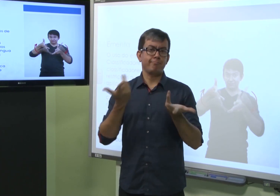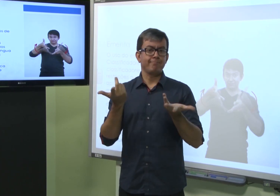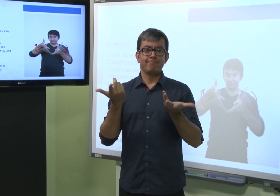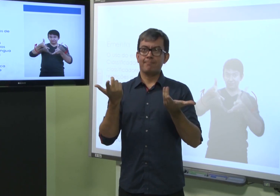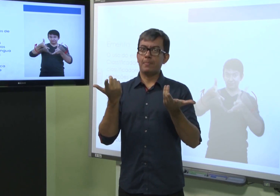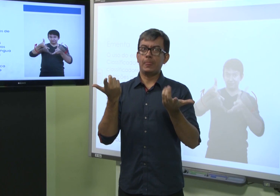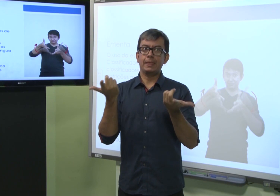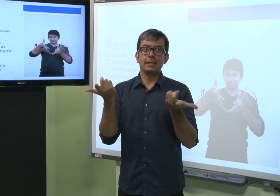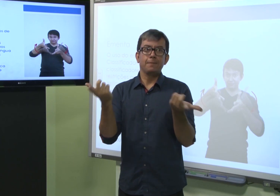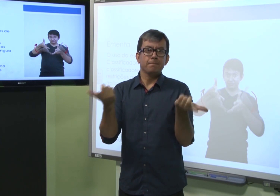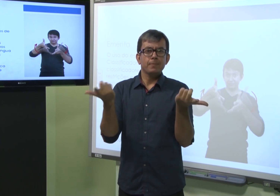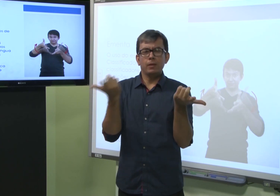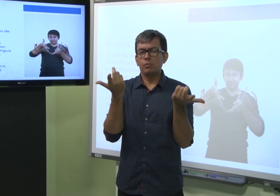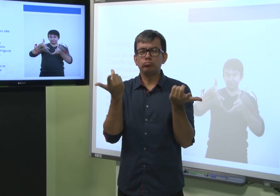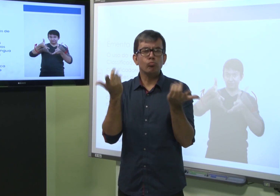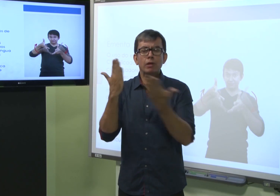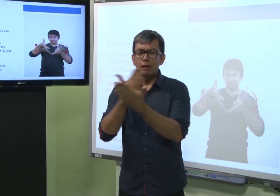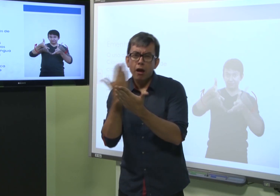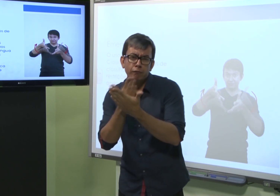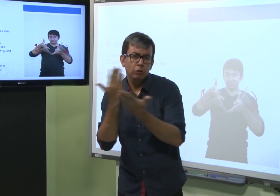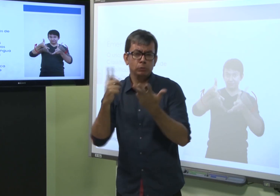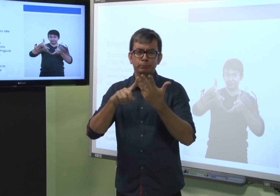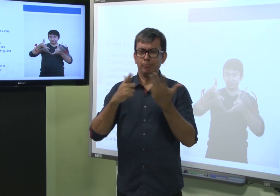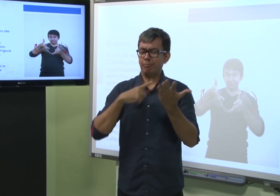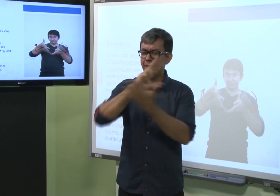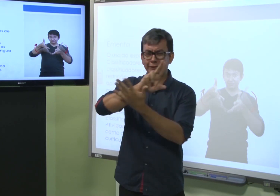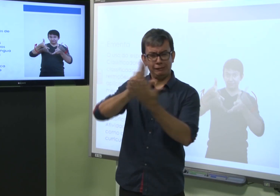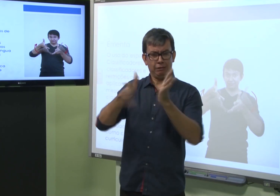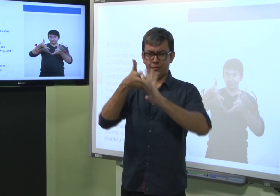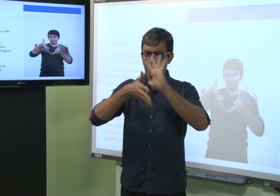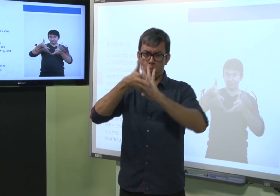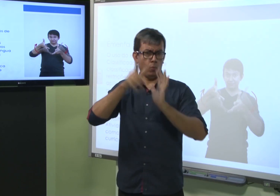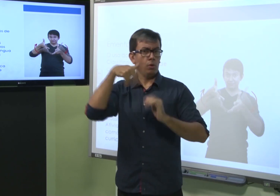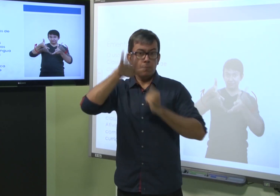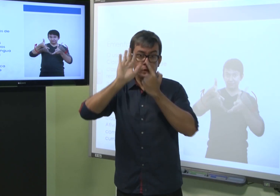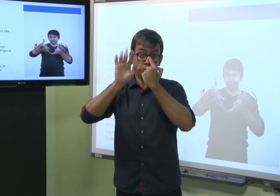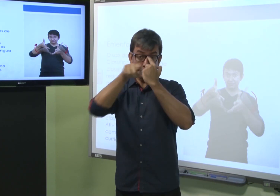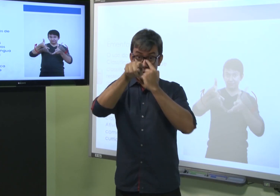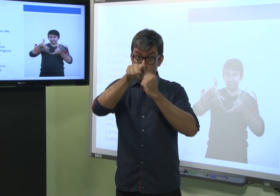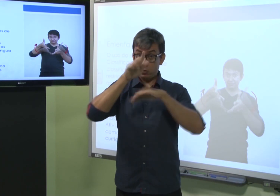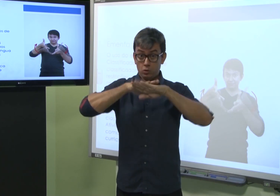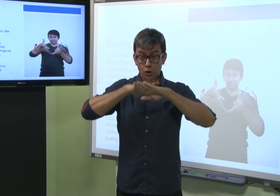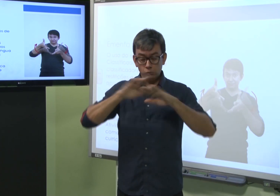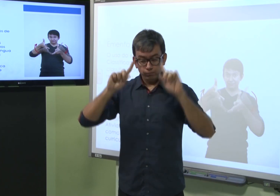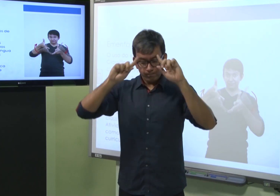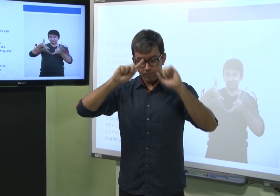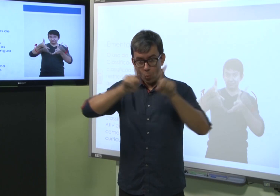sobre também livros. Vocês pesquisarão livros,